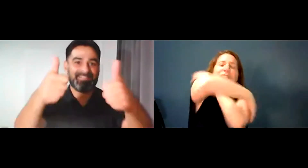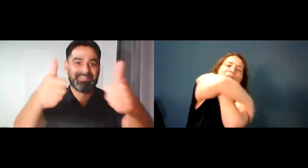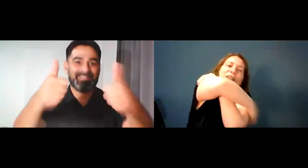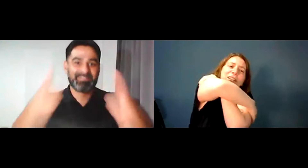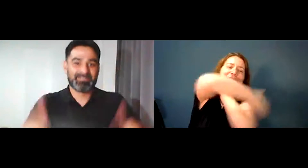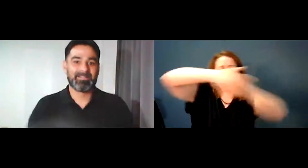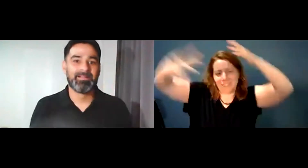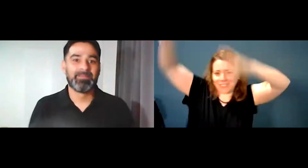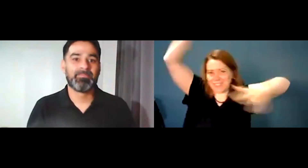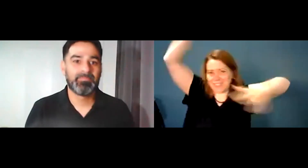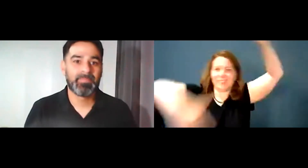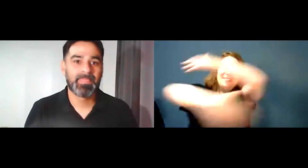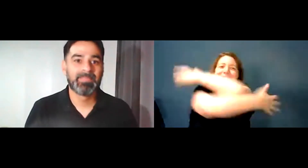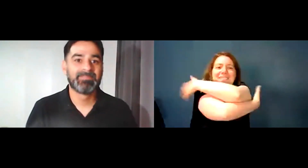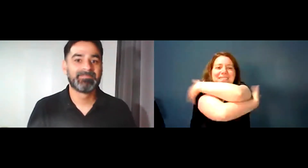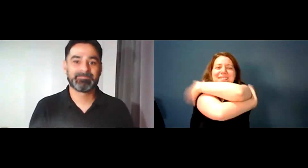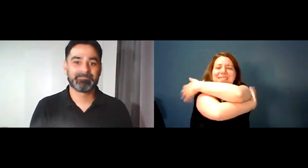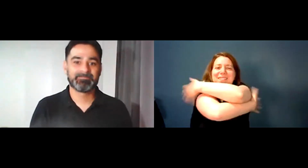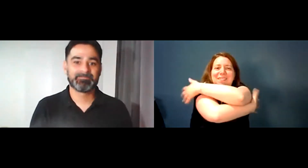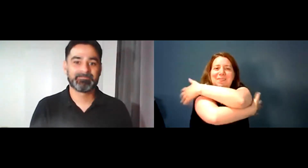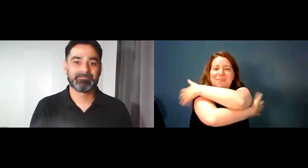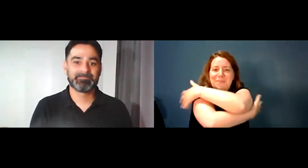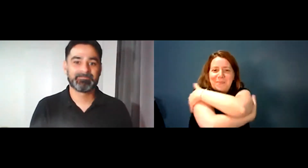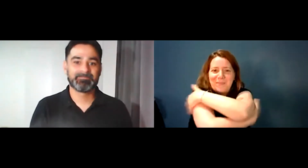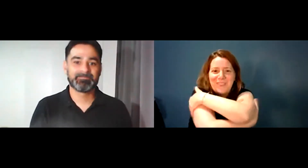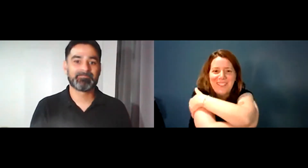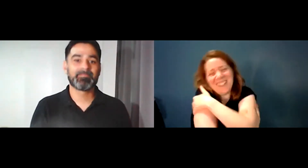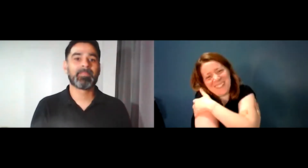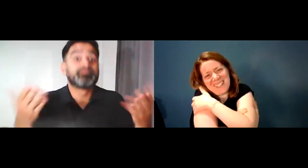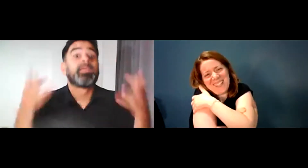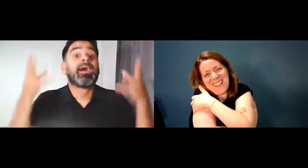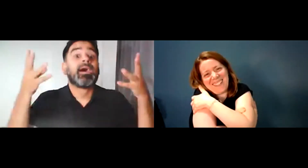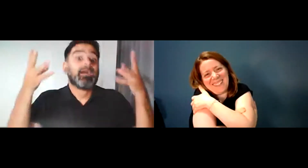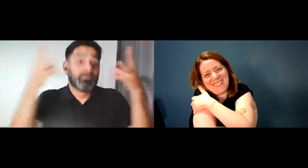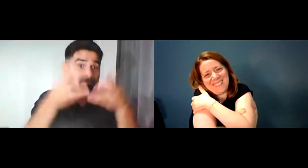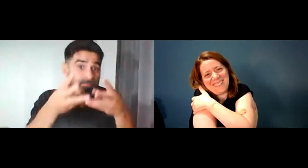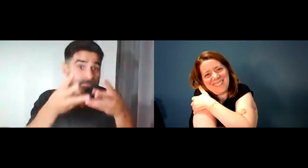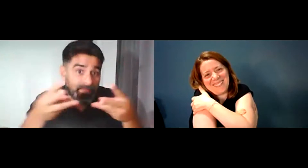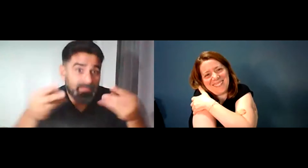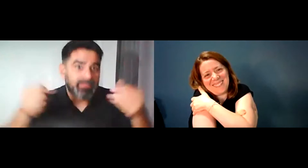veo. Sí, sí, sí. ¡Qué lindo! Sí. ¡Qué linda! Ahí